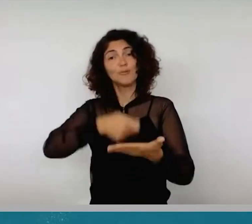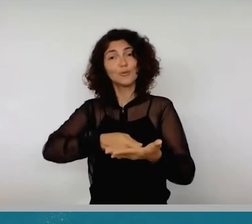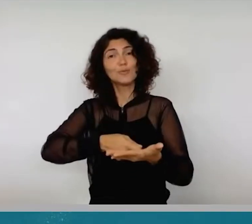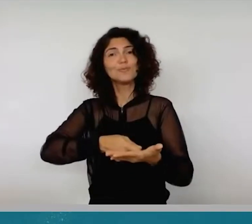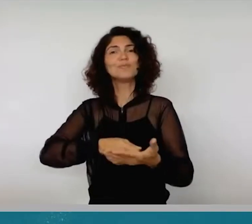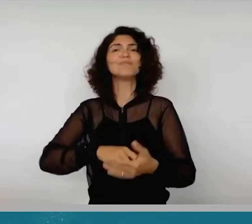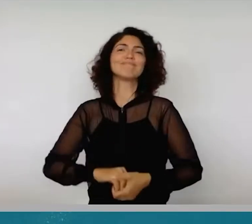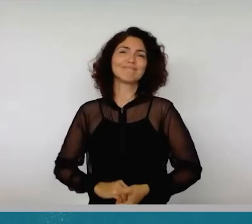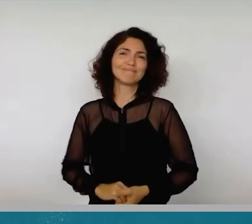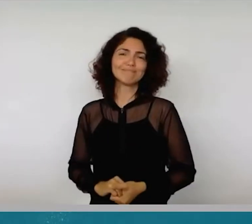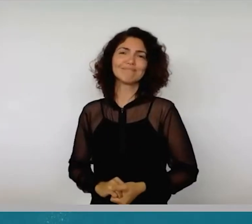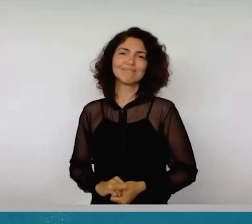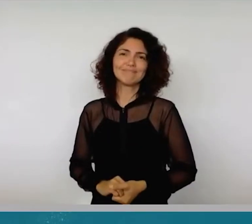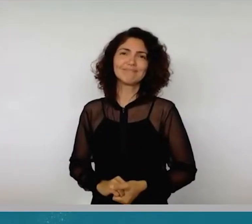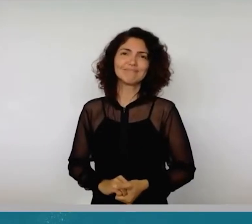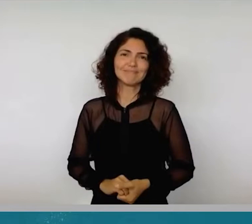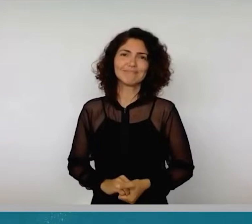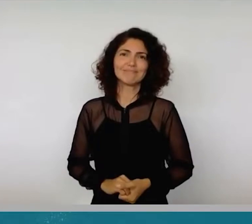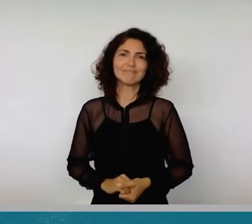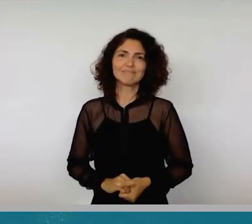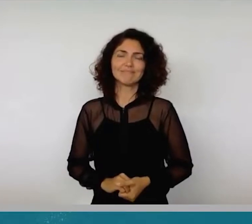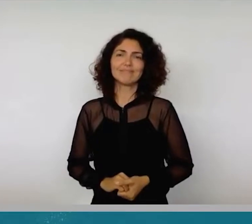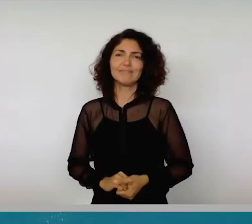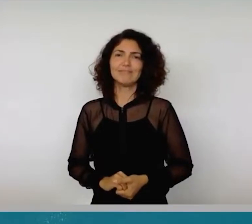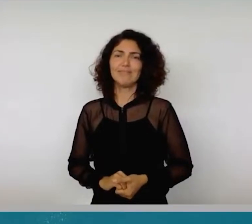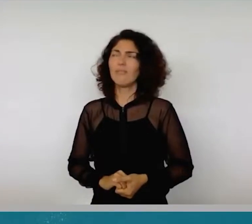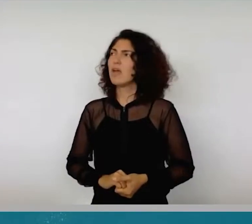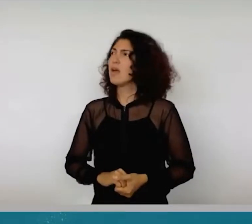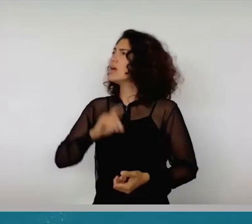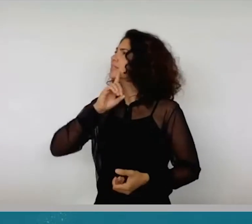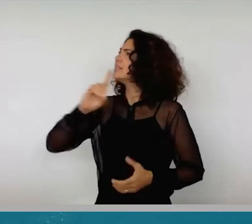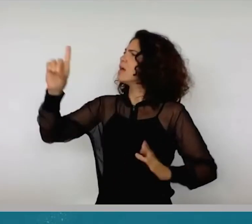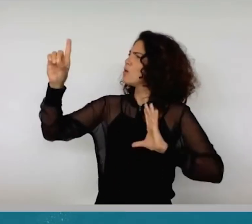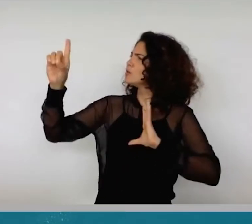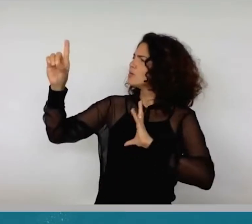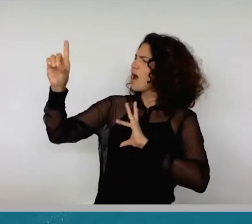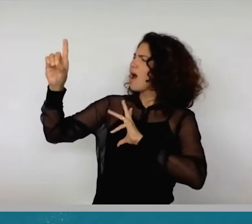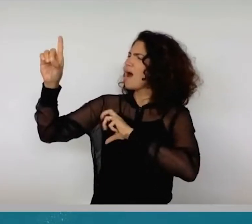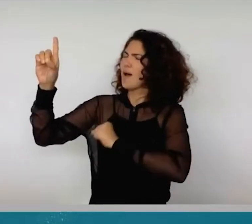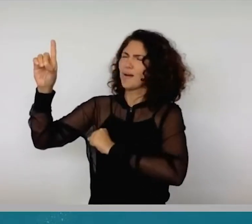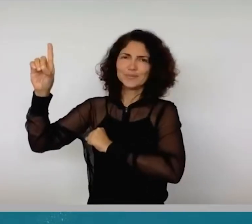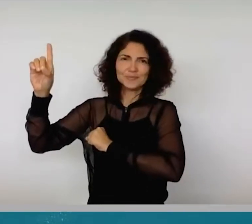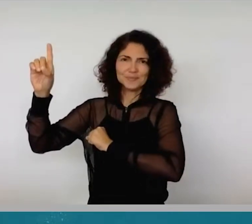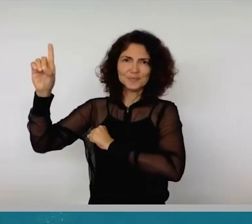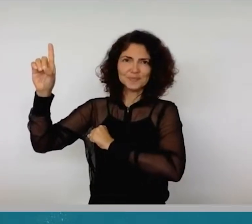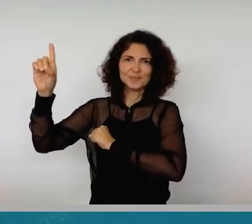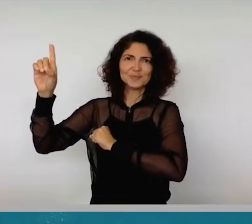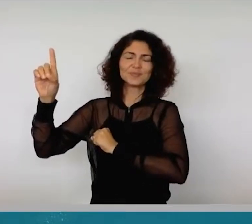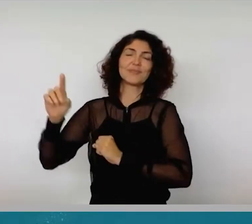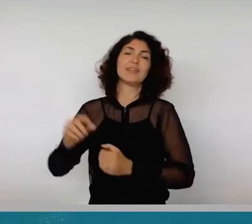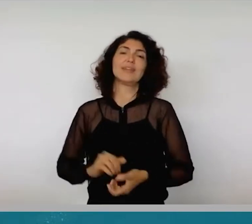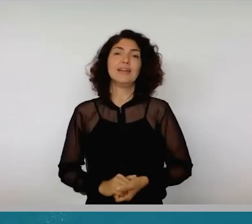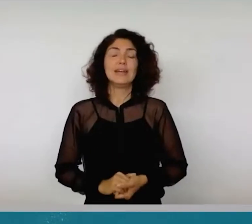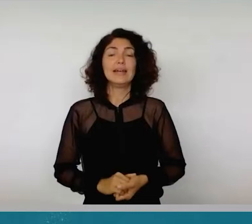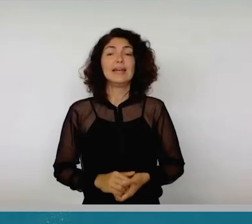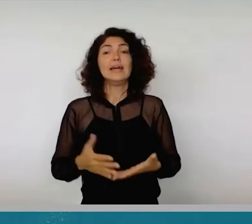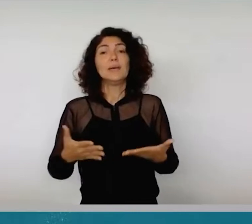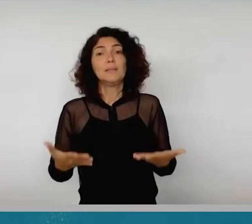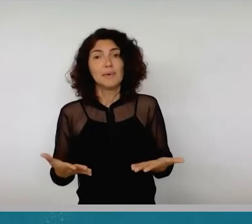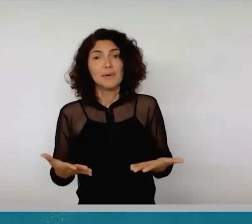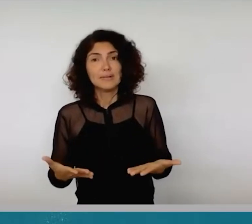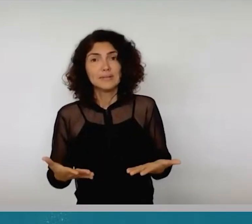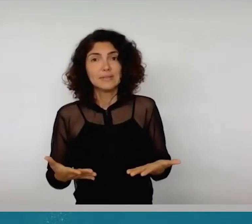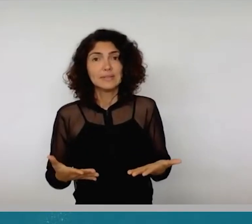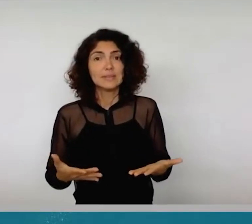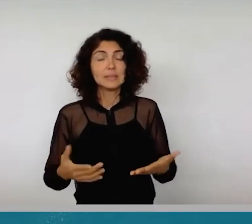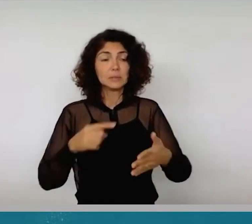primeiro lugar. E 5 últimos mandamentos falam de não matarás, não adulterarás,